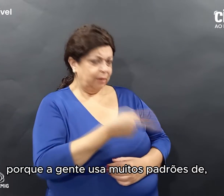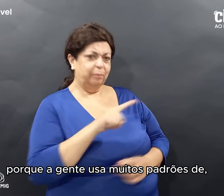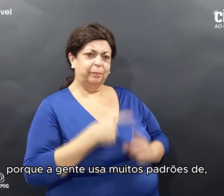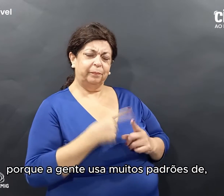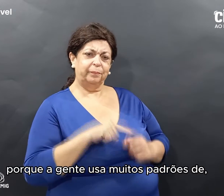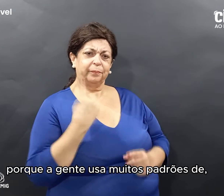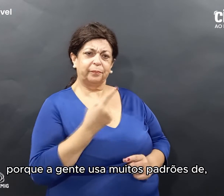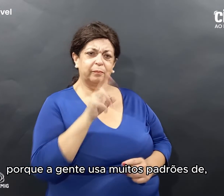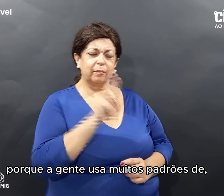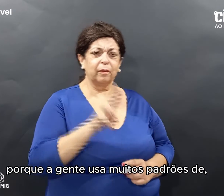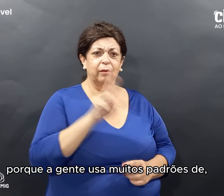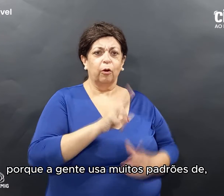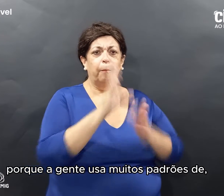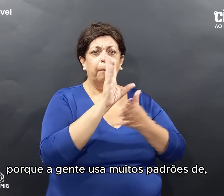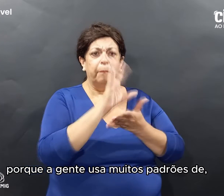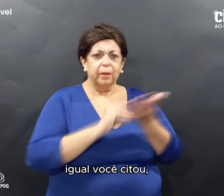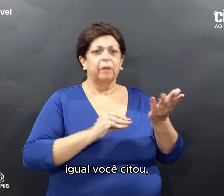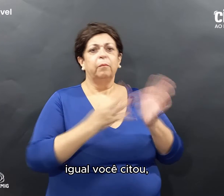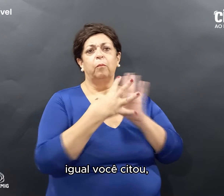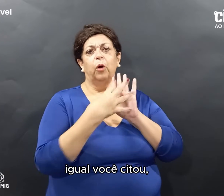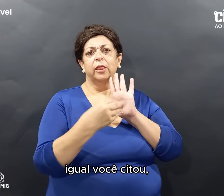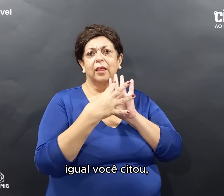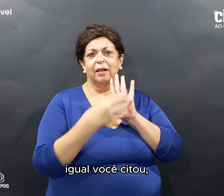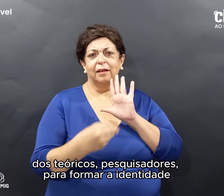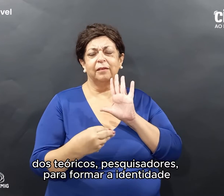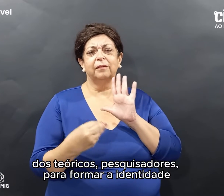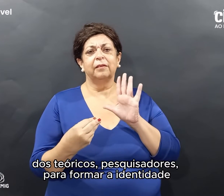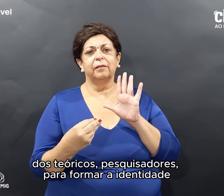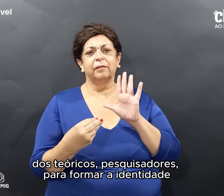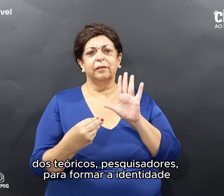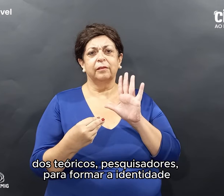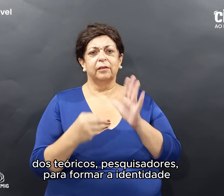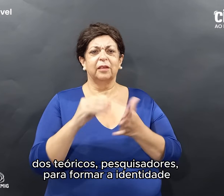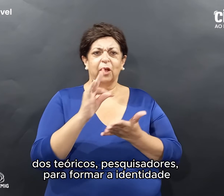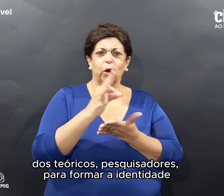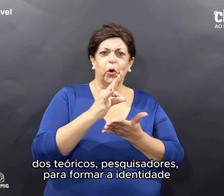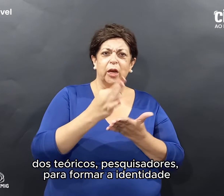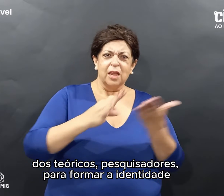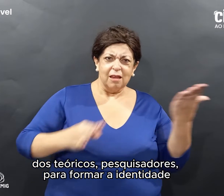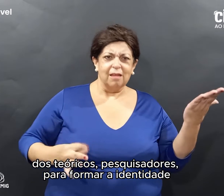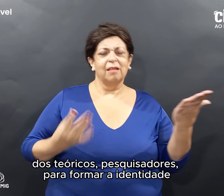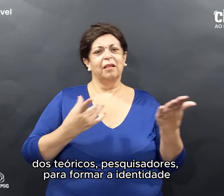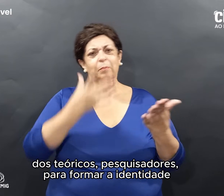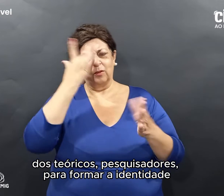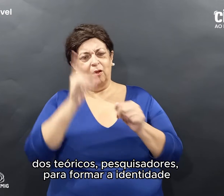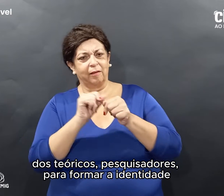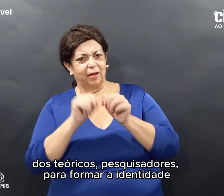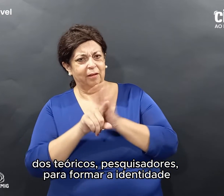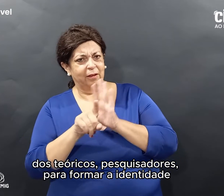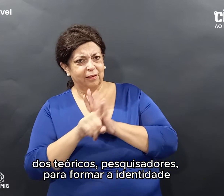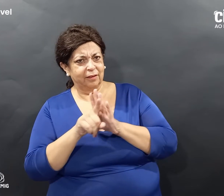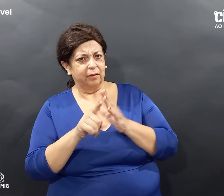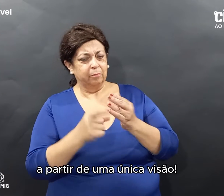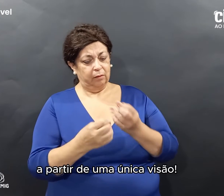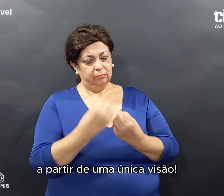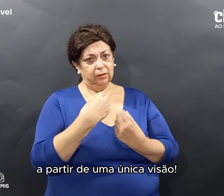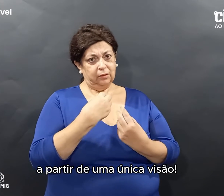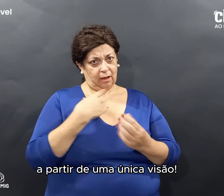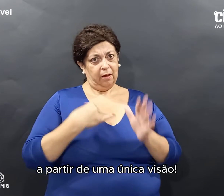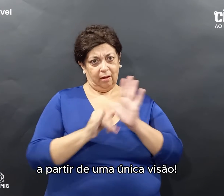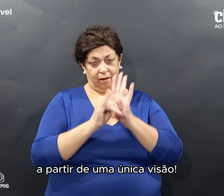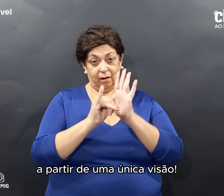usa muitos padrões igual você citou, dos teóricos, pesquisadores, para formar a identidade